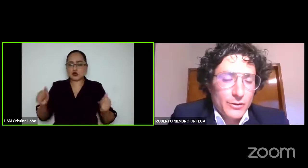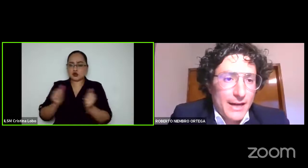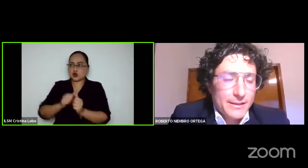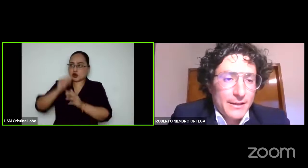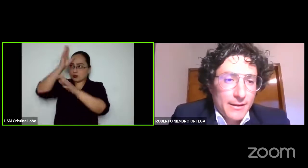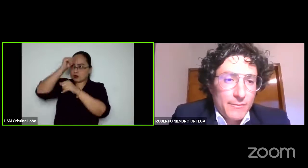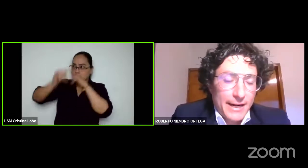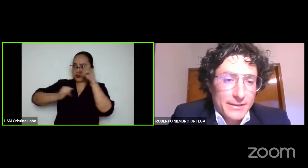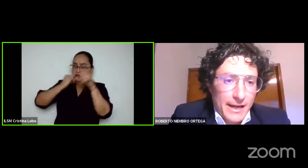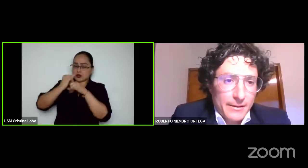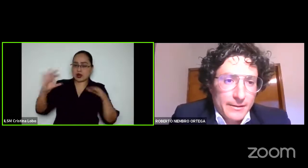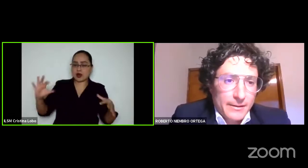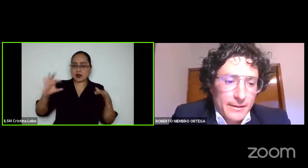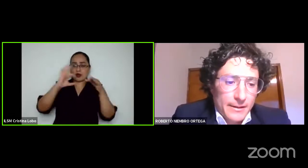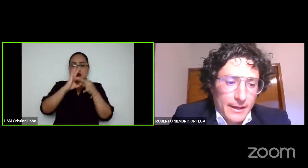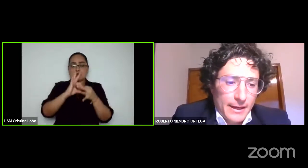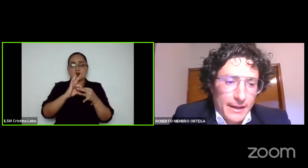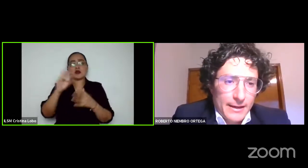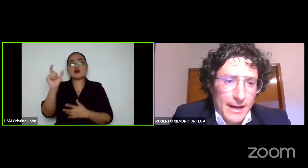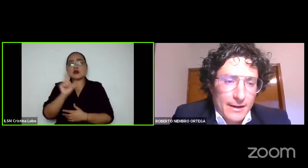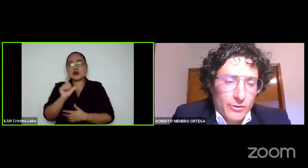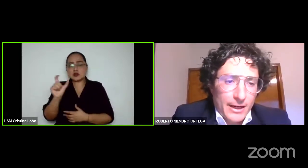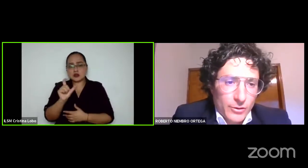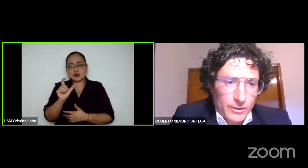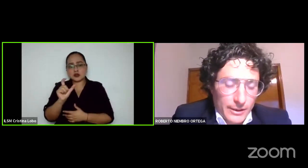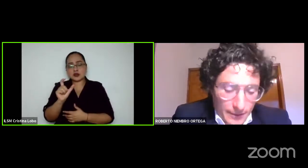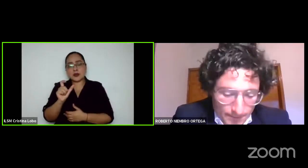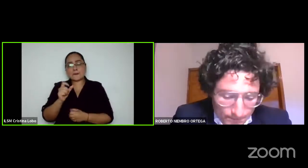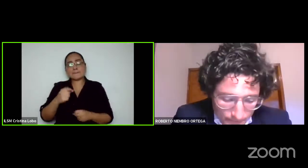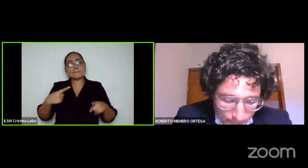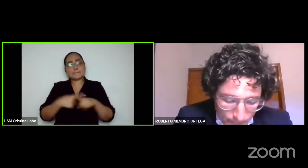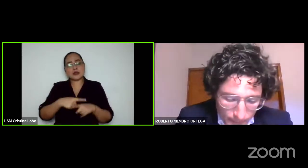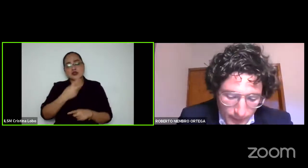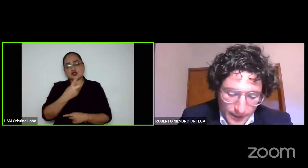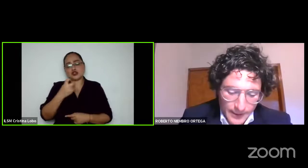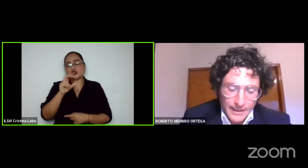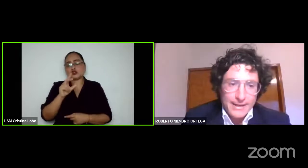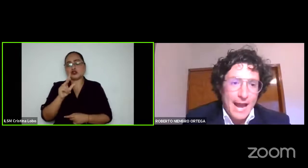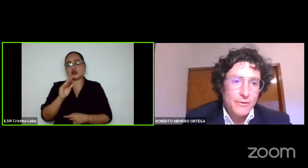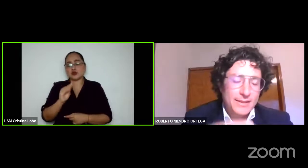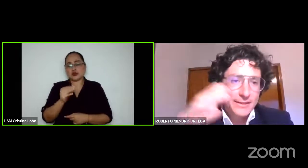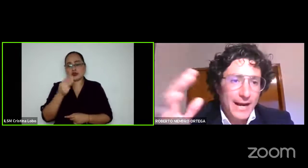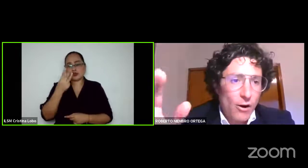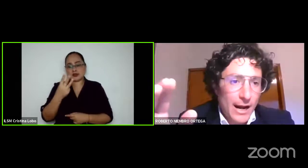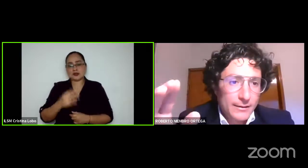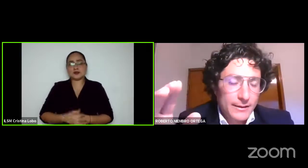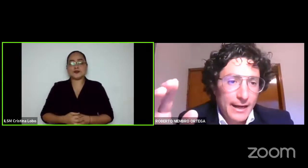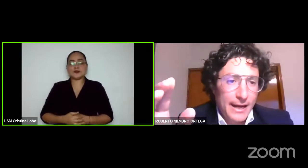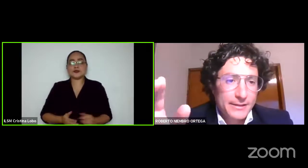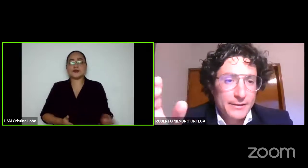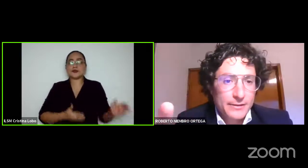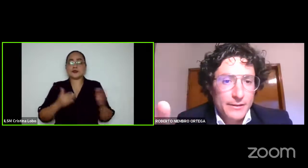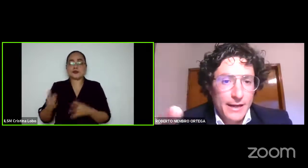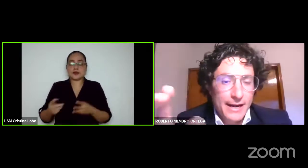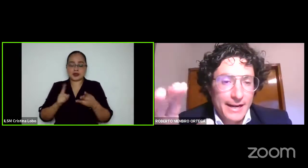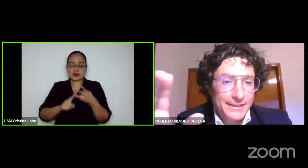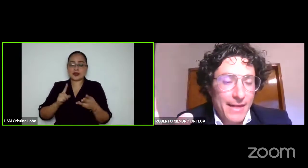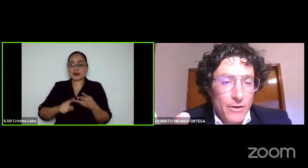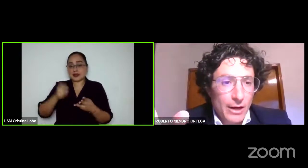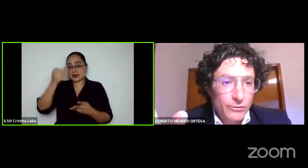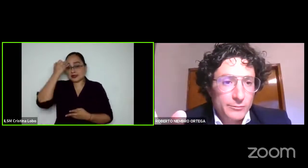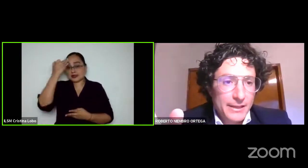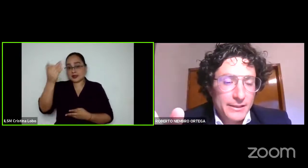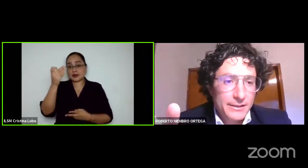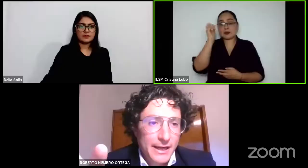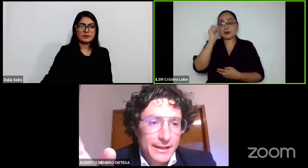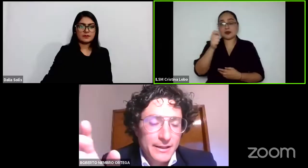tratados internacionales, viene a ser la contradicción de 93. Y hay una tercera ola que se ha